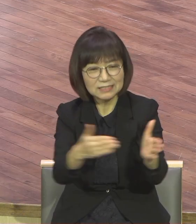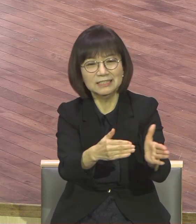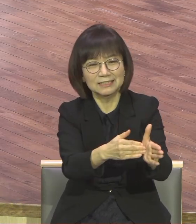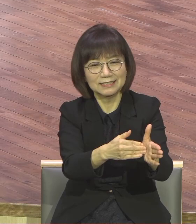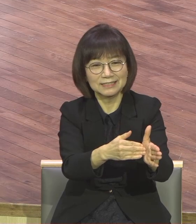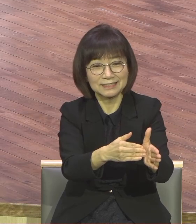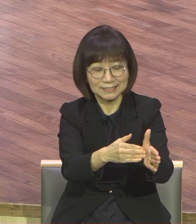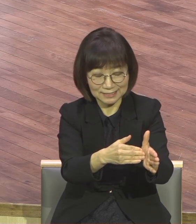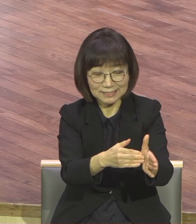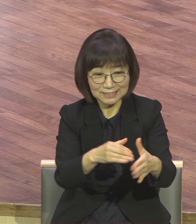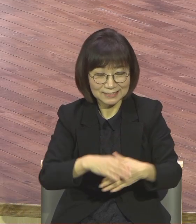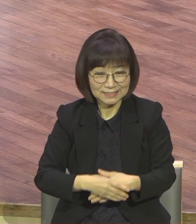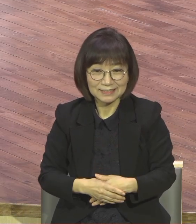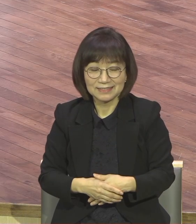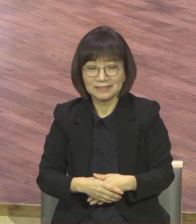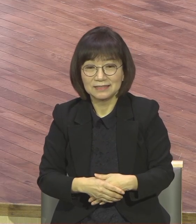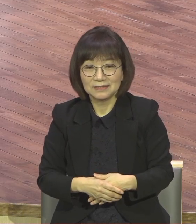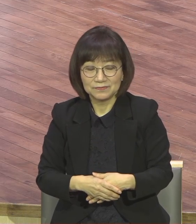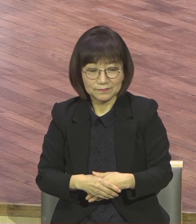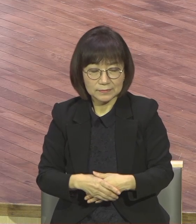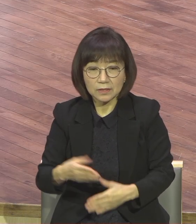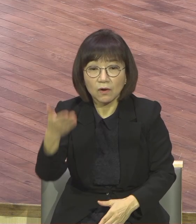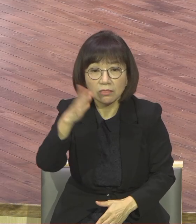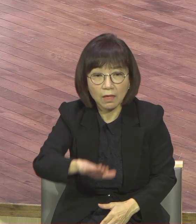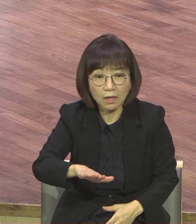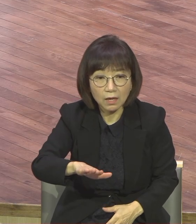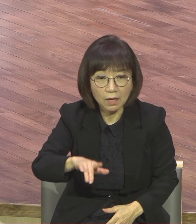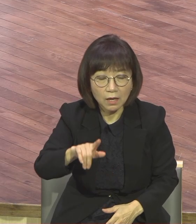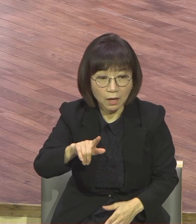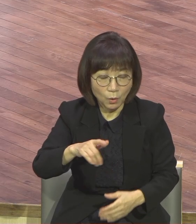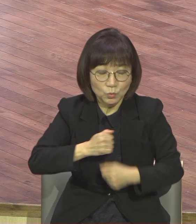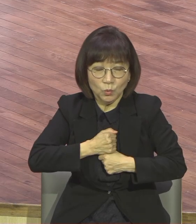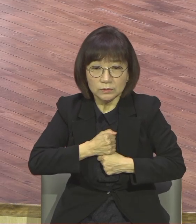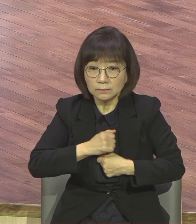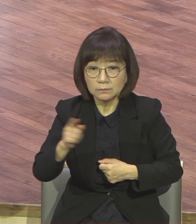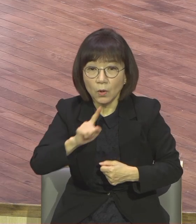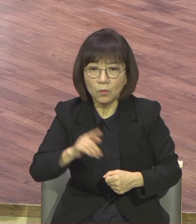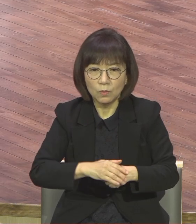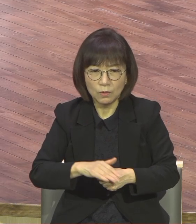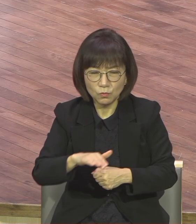놓치지 말아야 될 것은 우리를 미혹하고 있는 존재가 있어요. 존재.